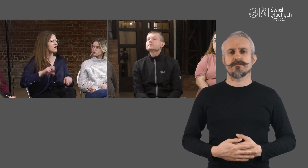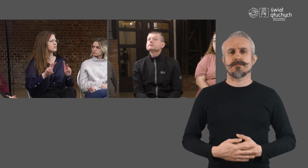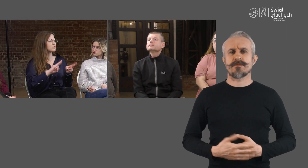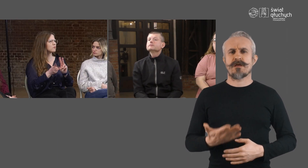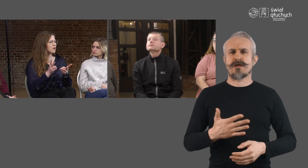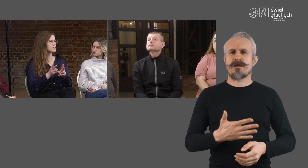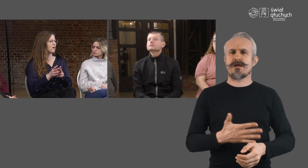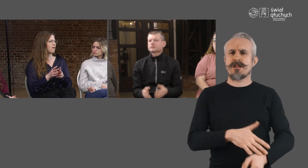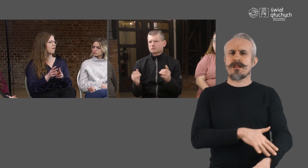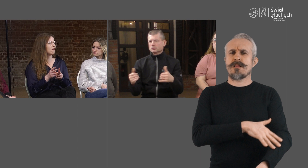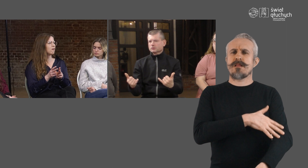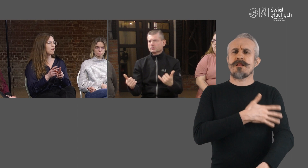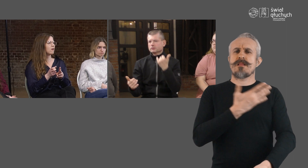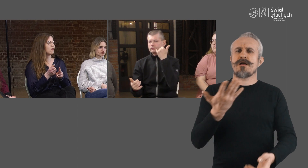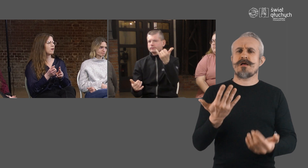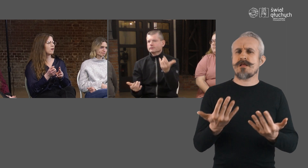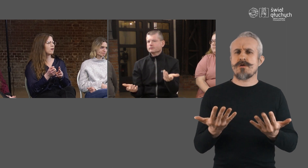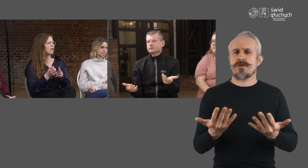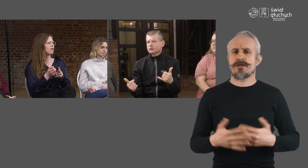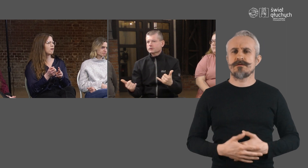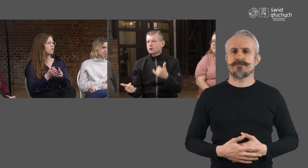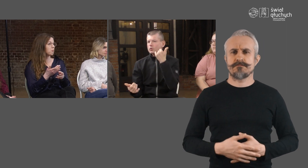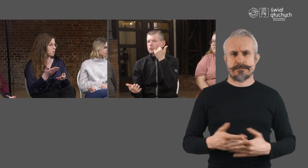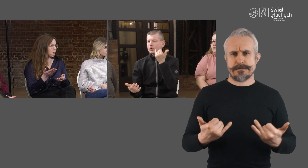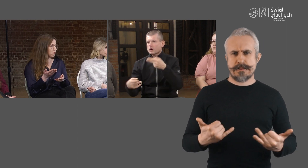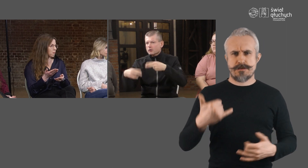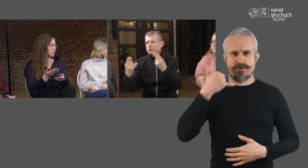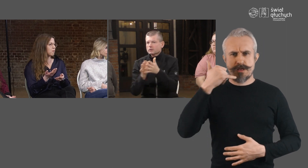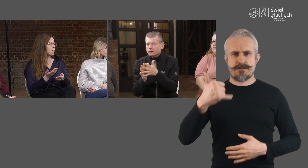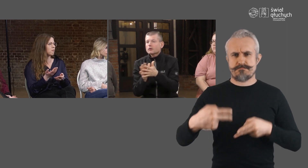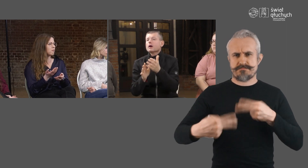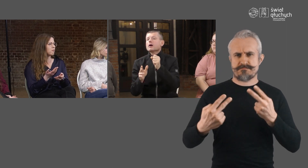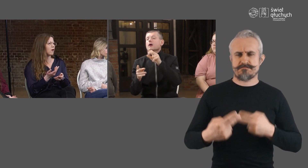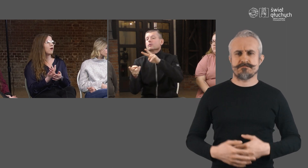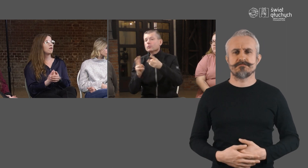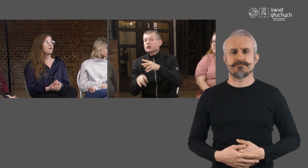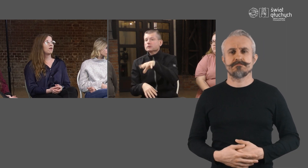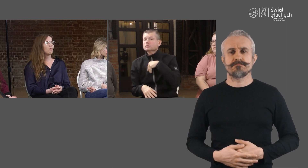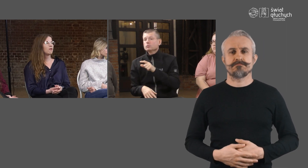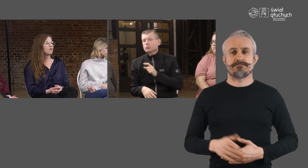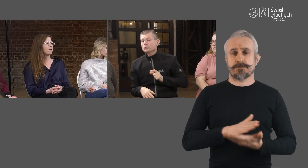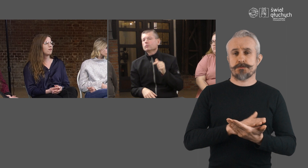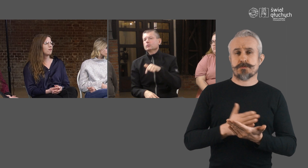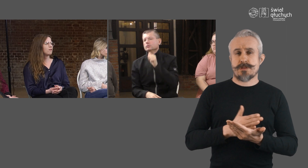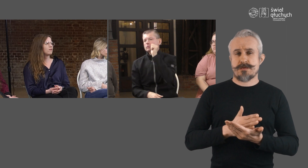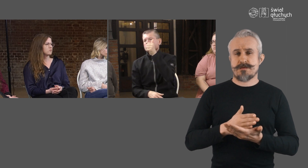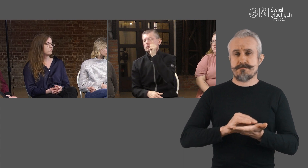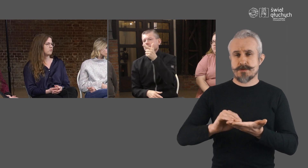Jak długo czekasz na tłumacza? Mogę od razu zadzwonić. na komórce.